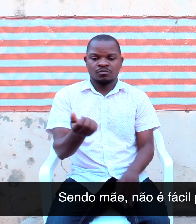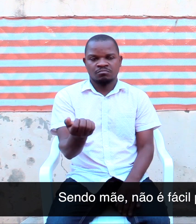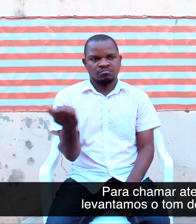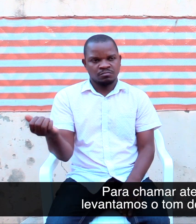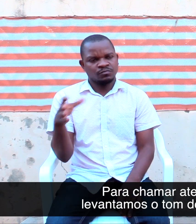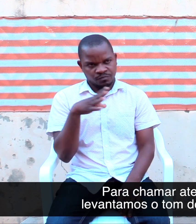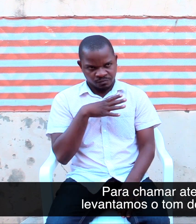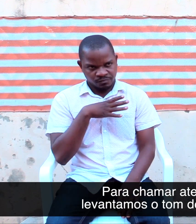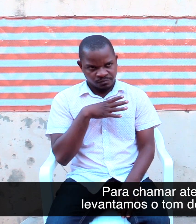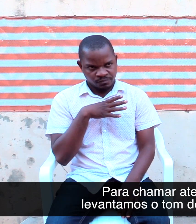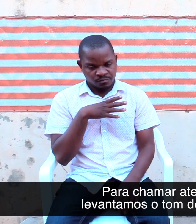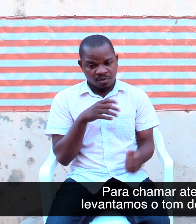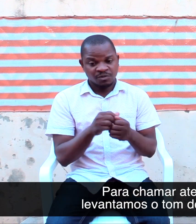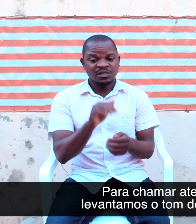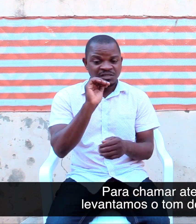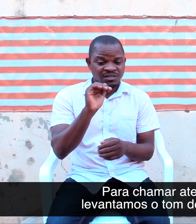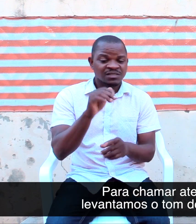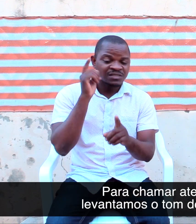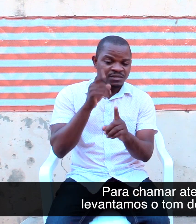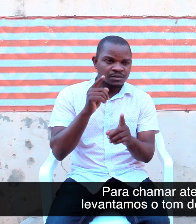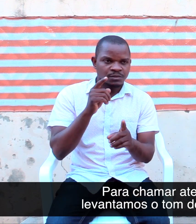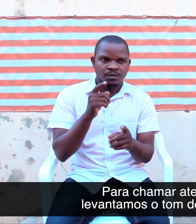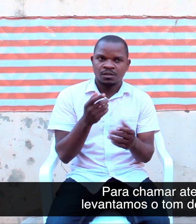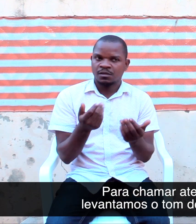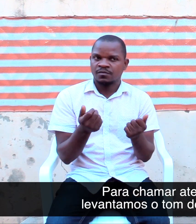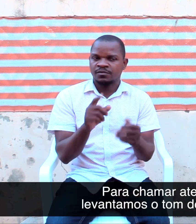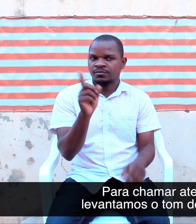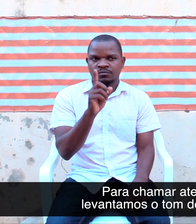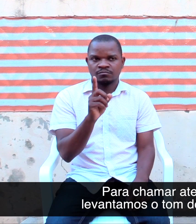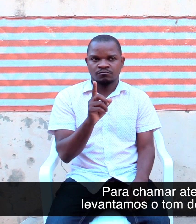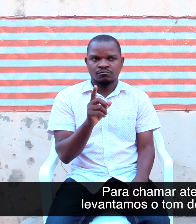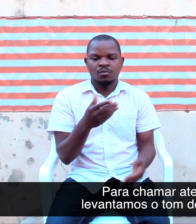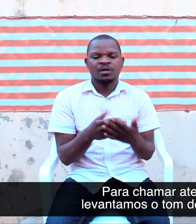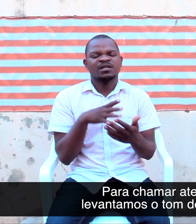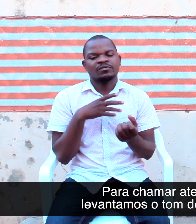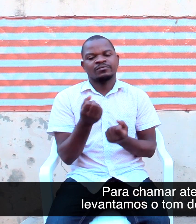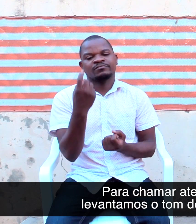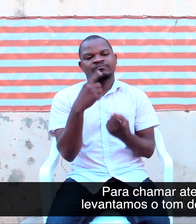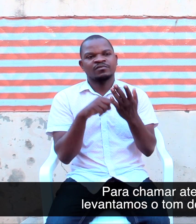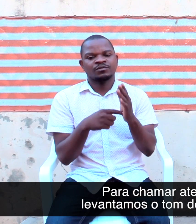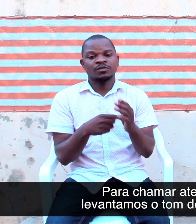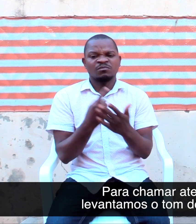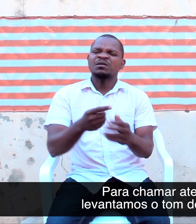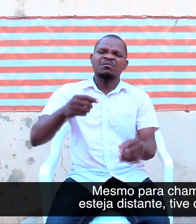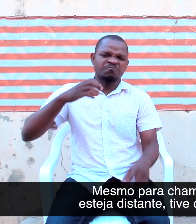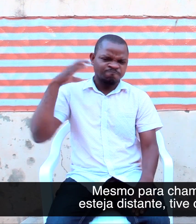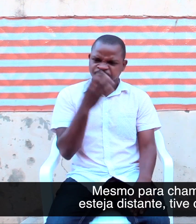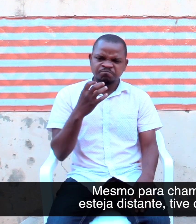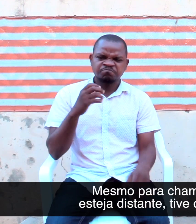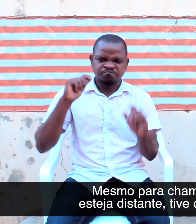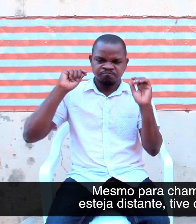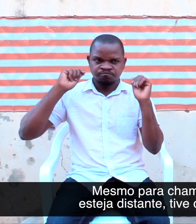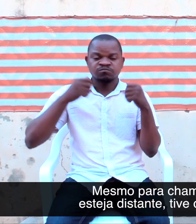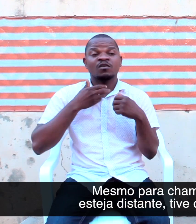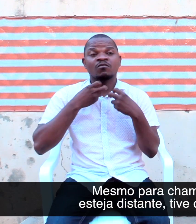menores, chamar a atenção, em algum momento levantamos o tom de voz, mas tive que aprender. E